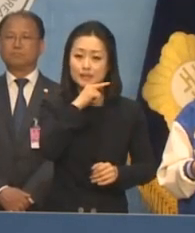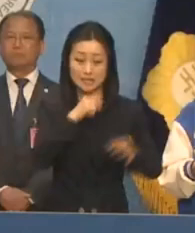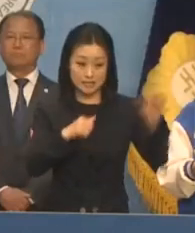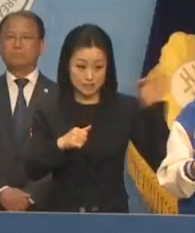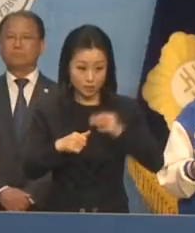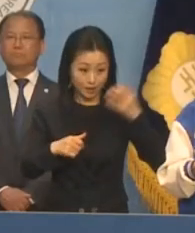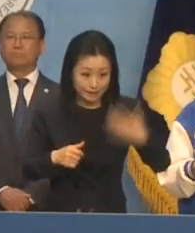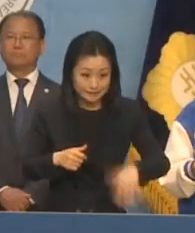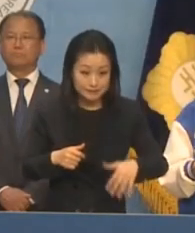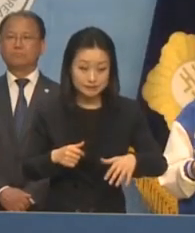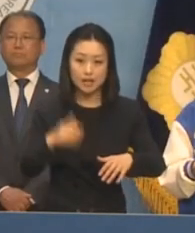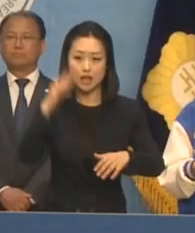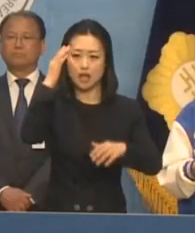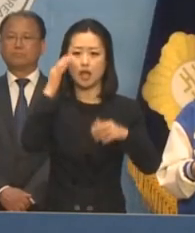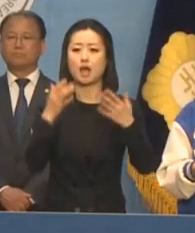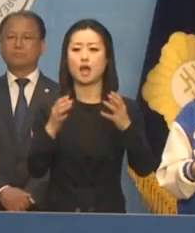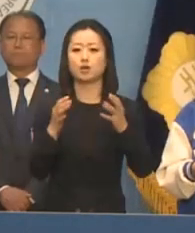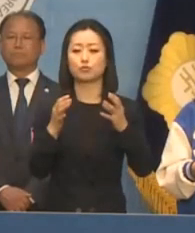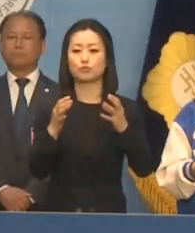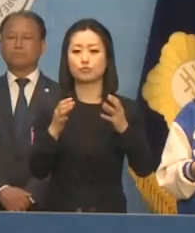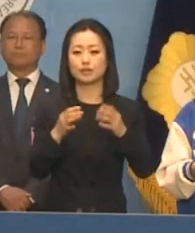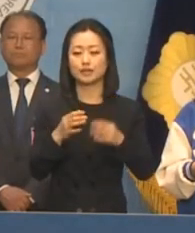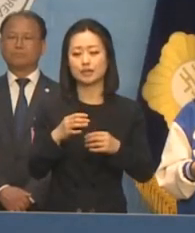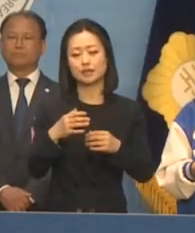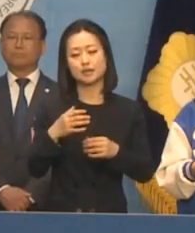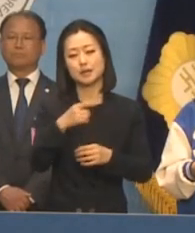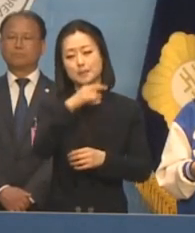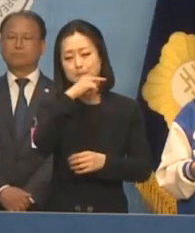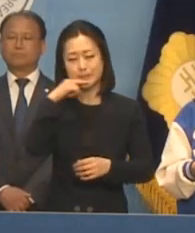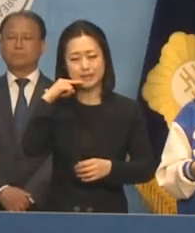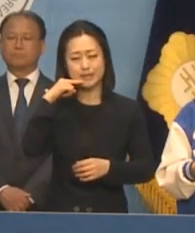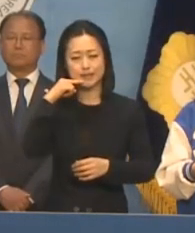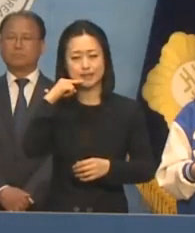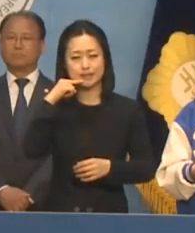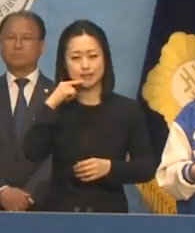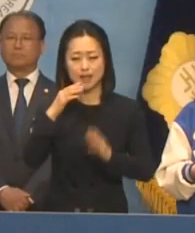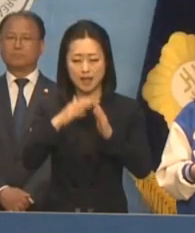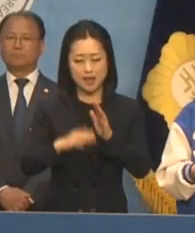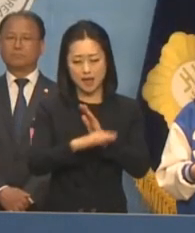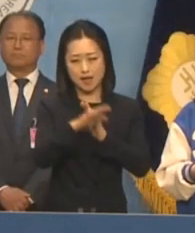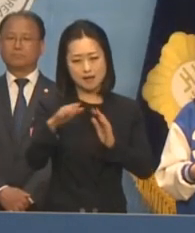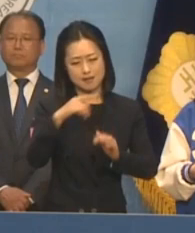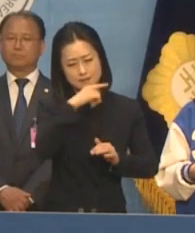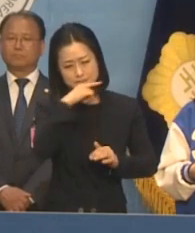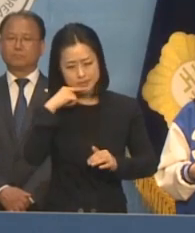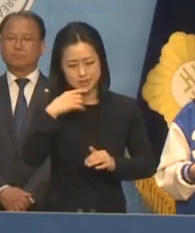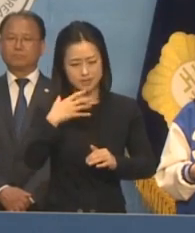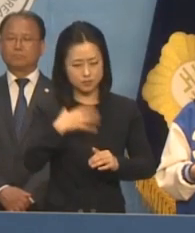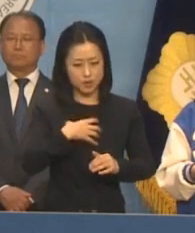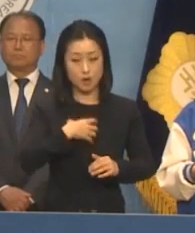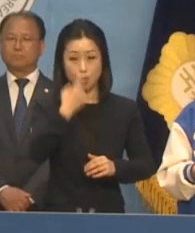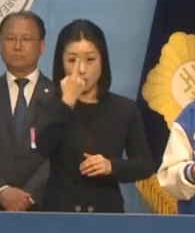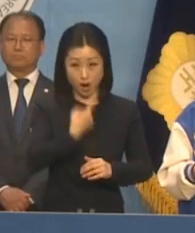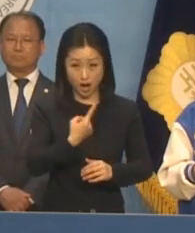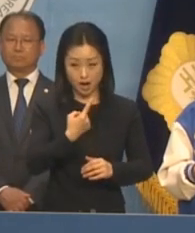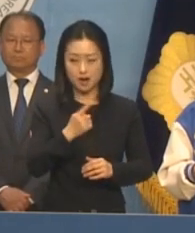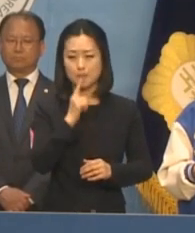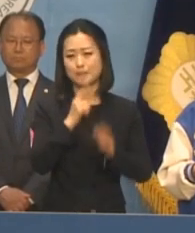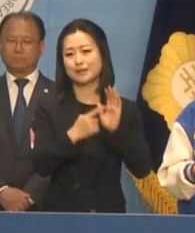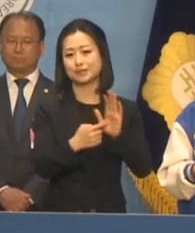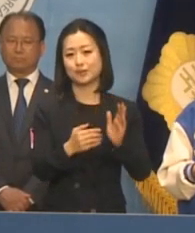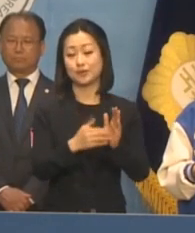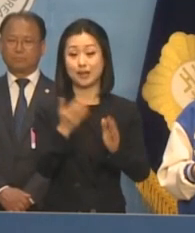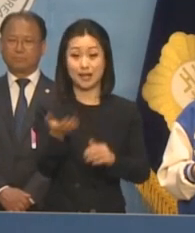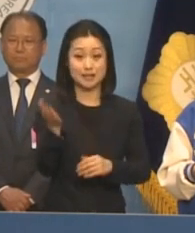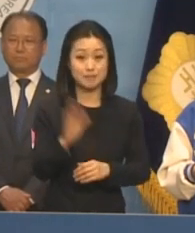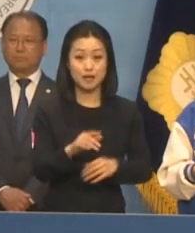않는다면 대한민국 금융 리스크의 가계 부채에 치명적 내관이 될 것이라고 연일 경고했습니다